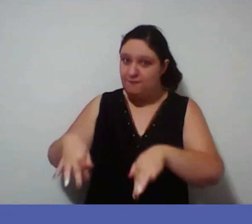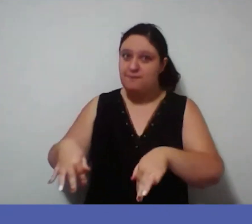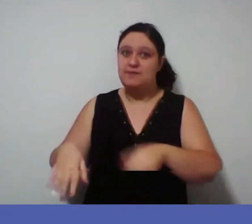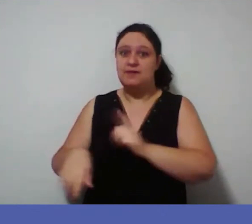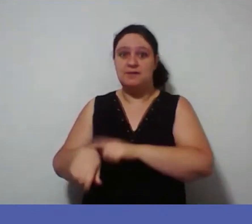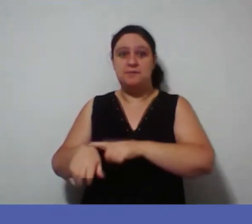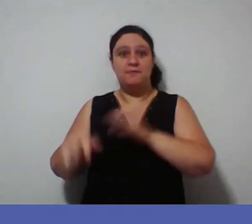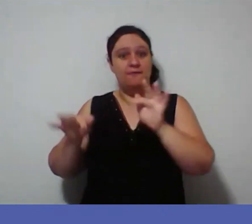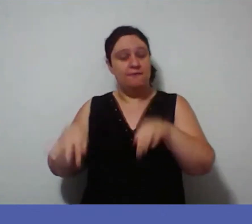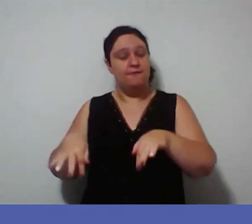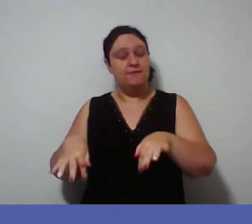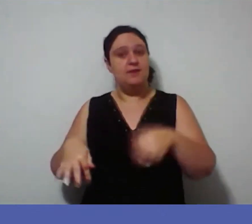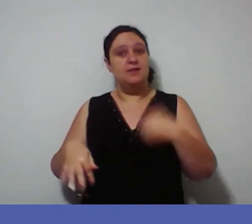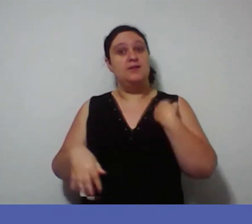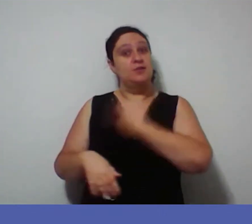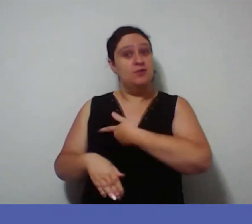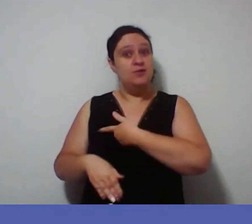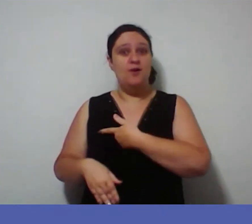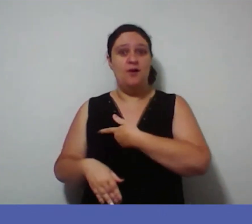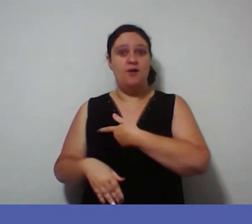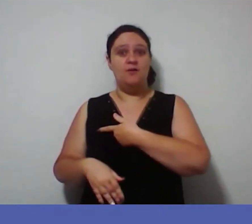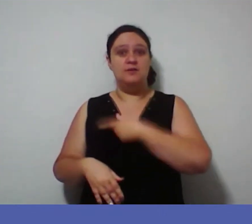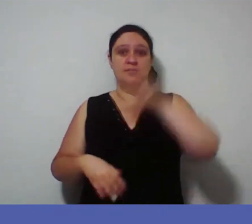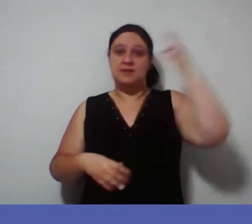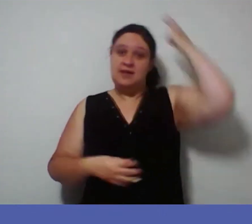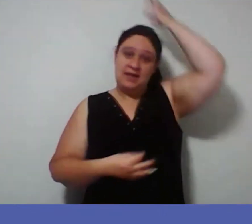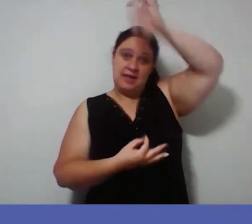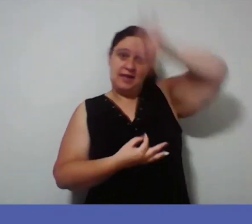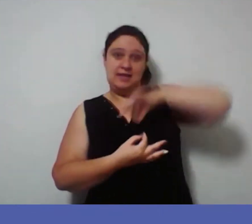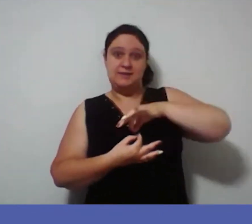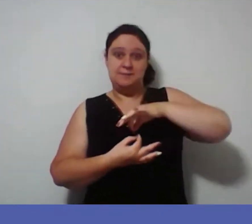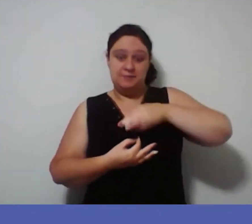Somos os turbinados pelo Espírito.